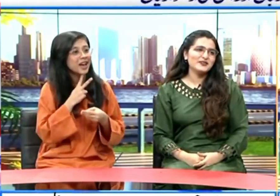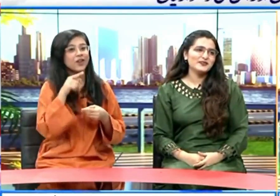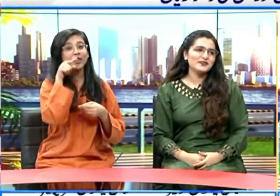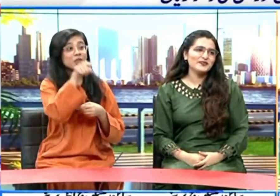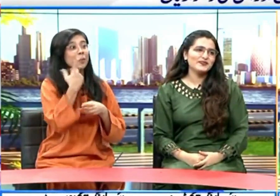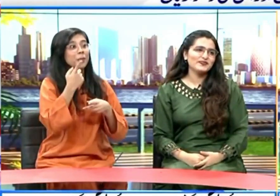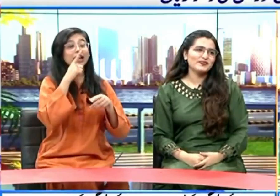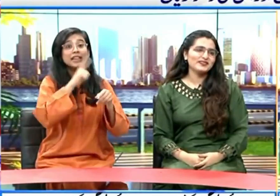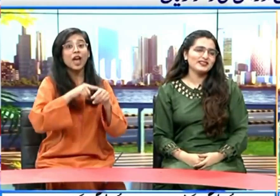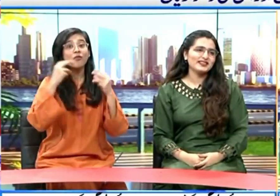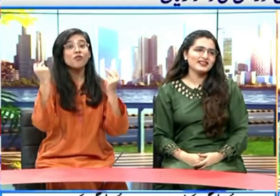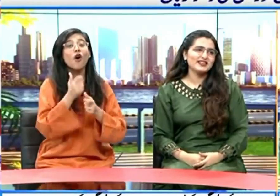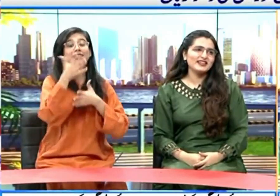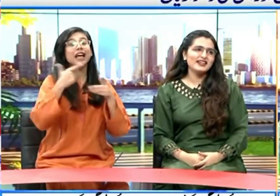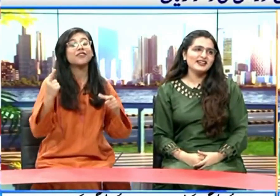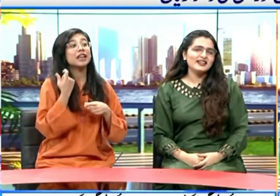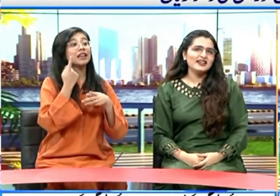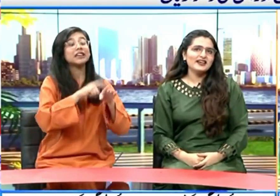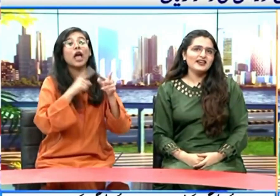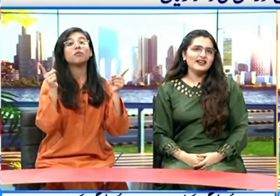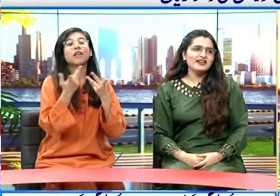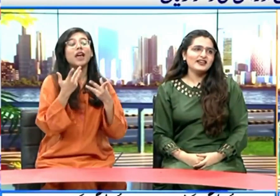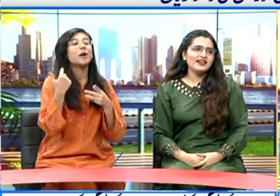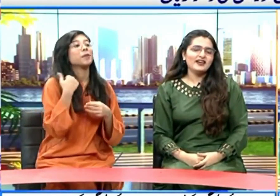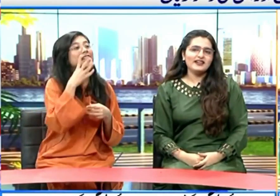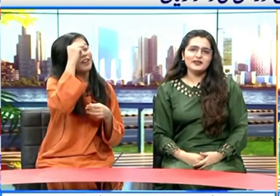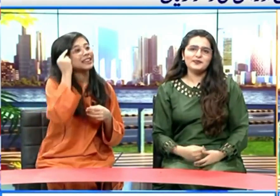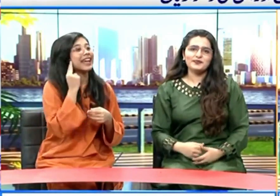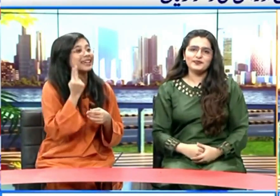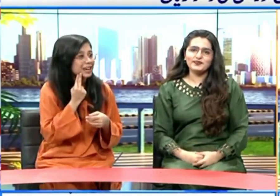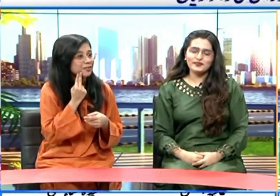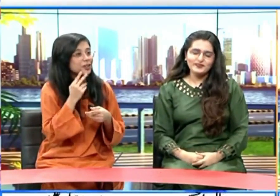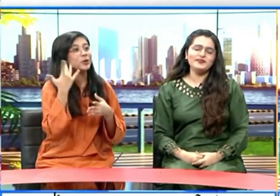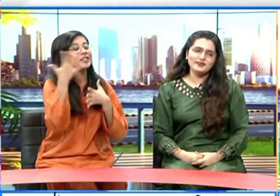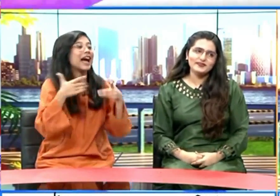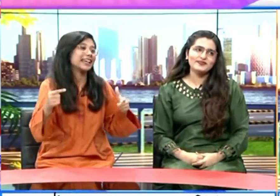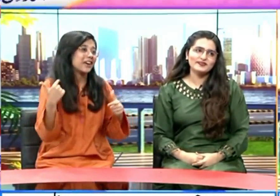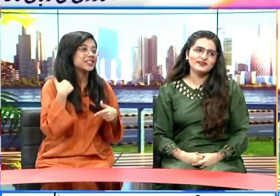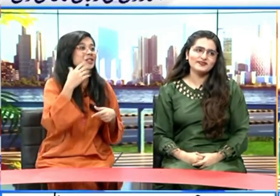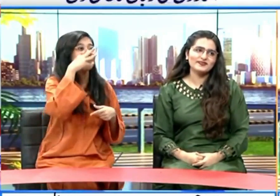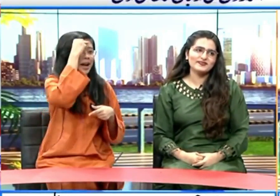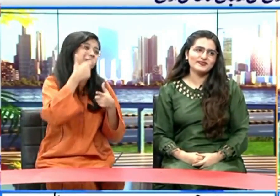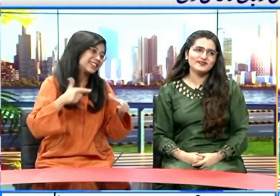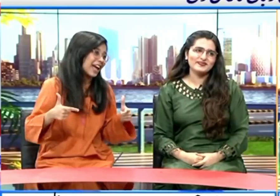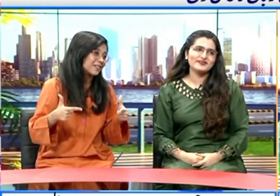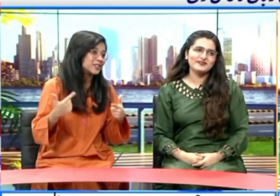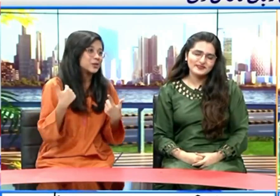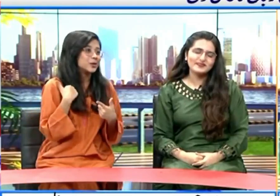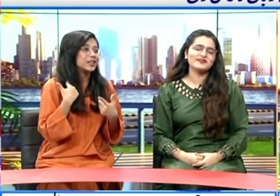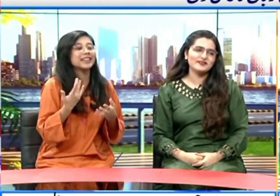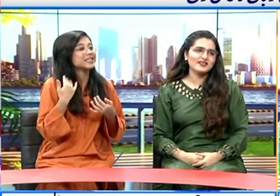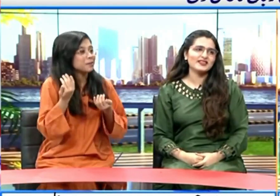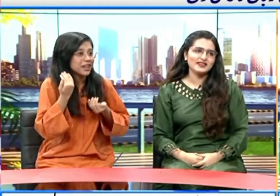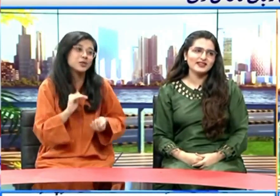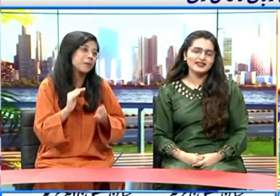یہ وقت کتنا لگا یہ سائن لینگویج سیکھنے میں اور اتنا ماسٹر کرنے میں اس کو؟ میرے والدین ڈیف ہیں تو سائن لینگویج از مائی مدر لینگویج, تو